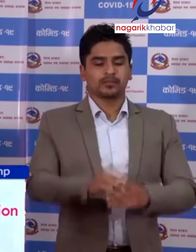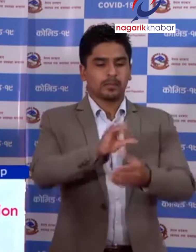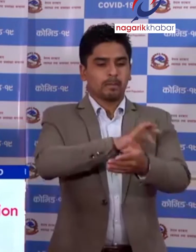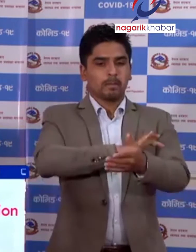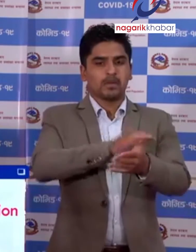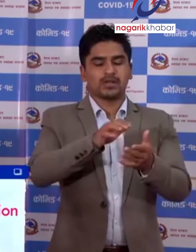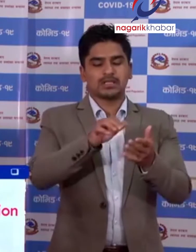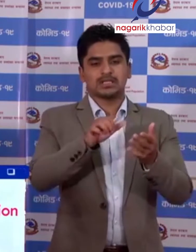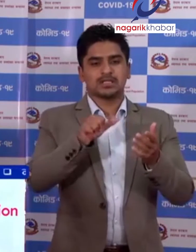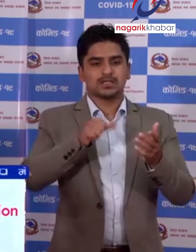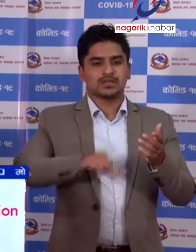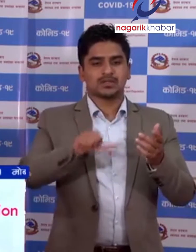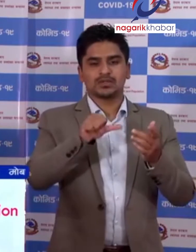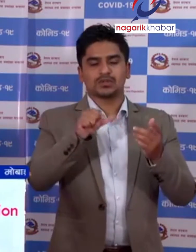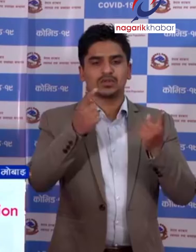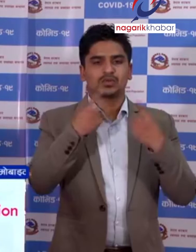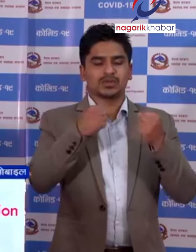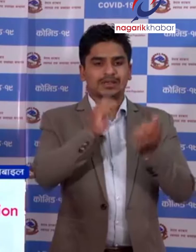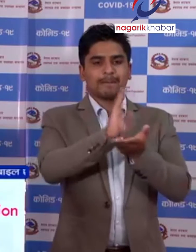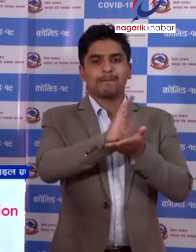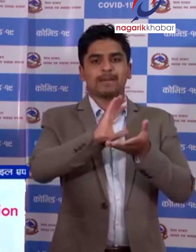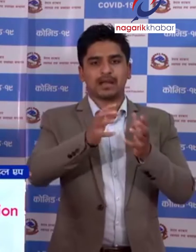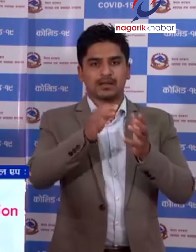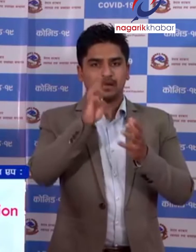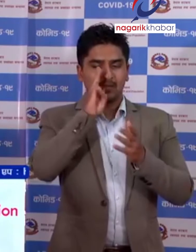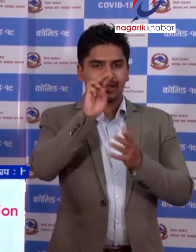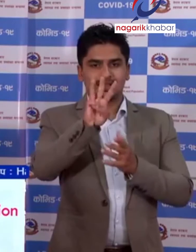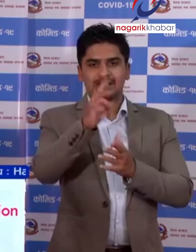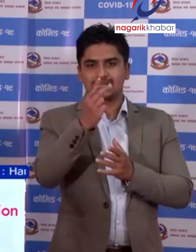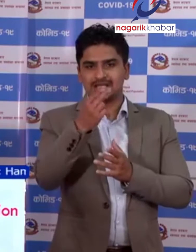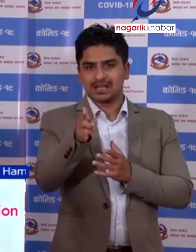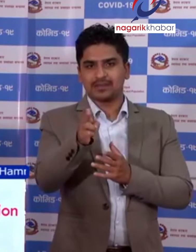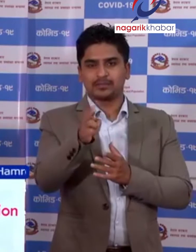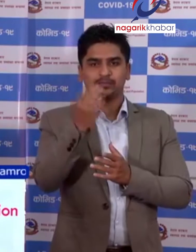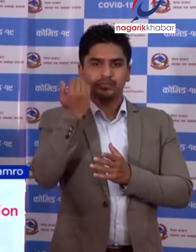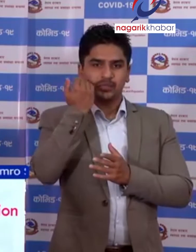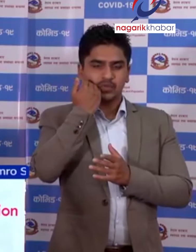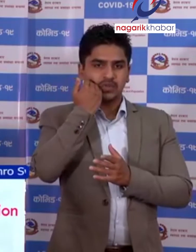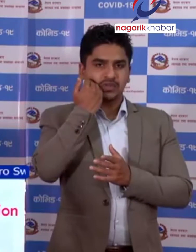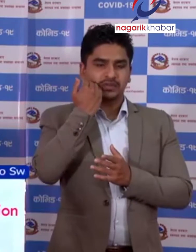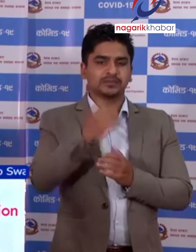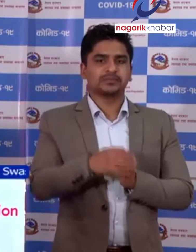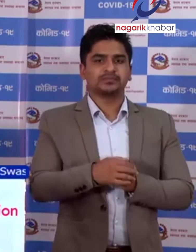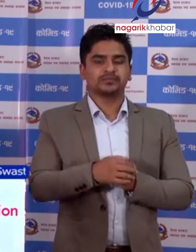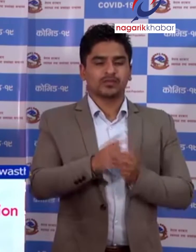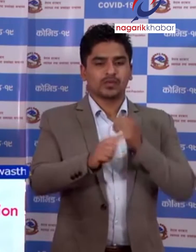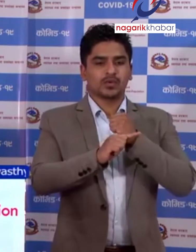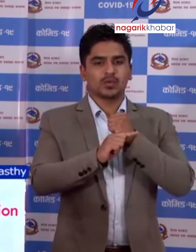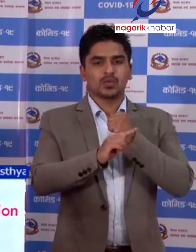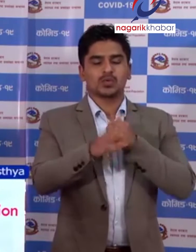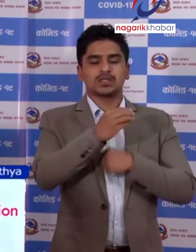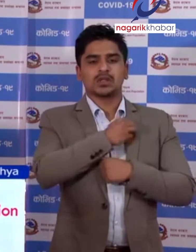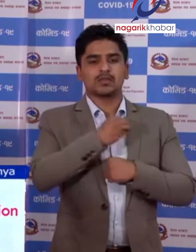प्रादेशिक जनस्वास्थ्य प्रयोगशाला विराटनगरमा 3 जना पुरुष, कोशी